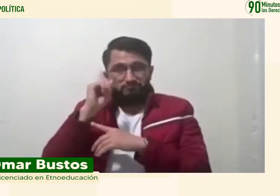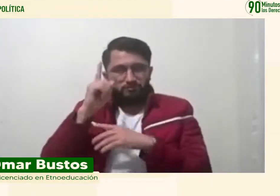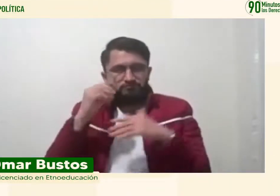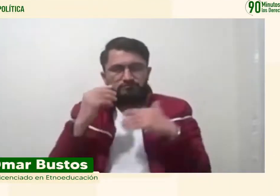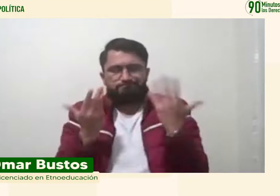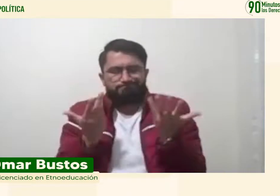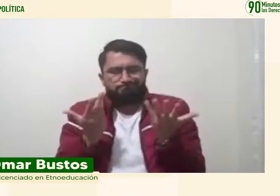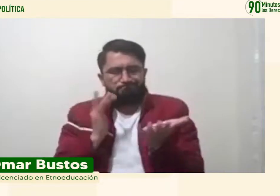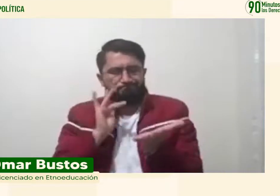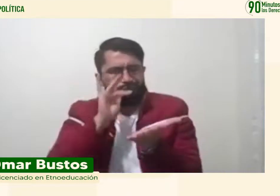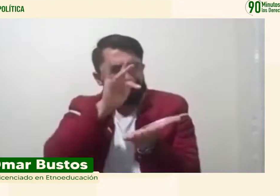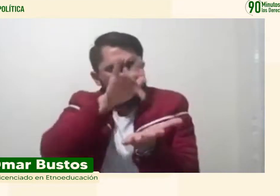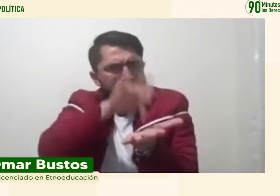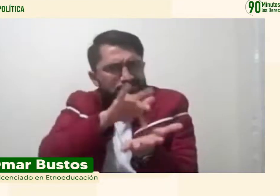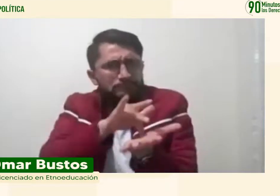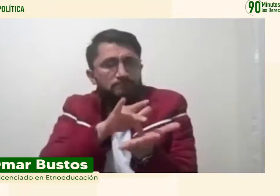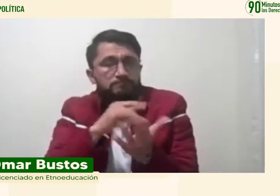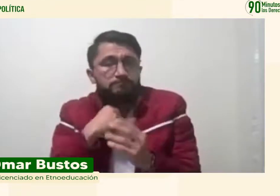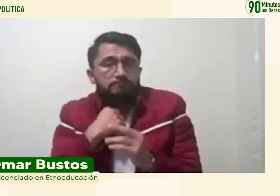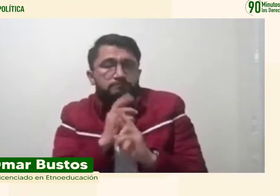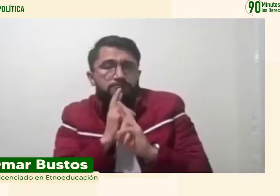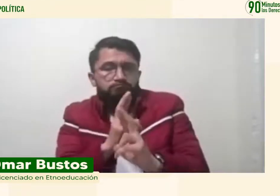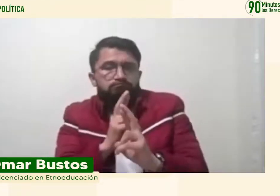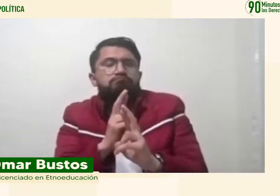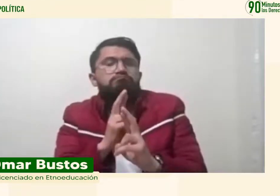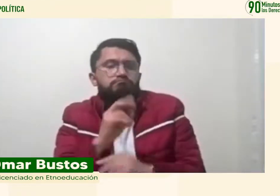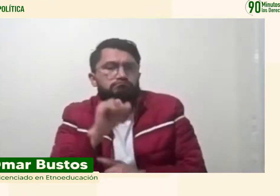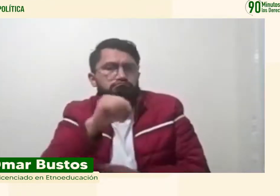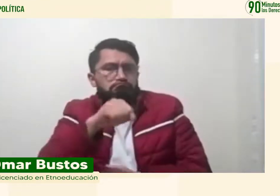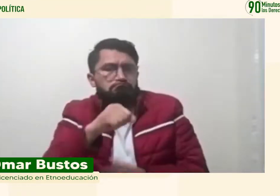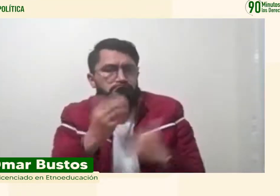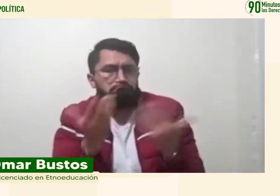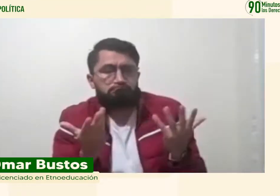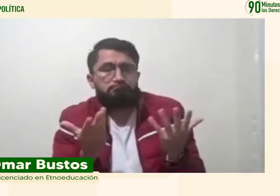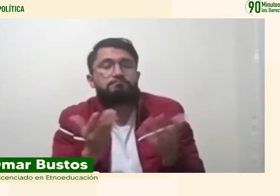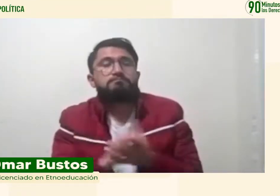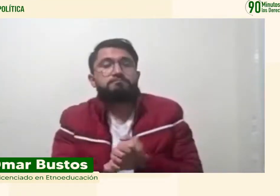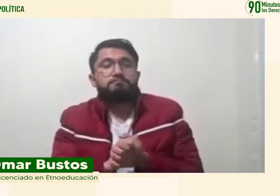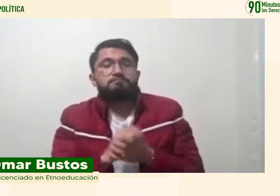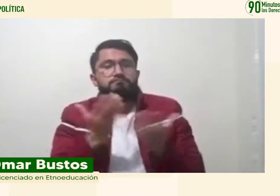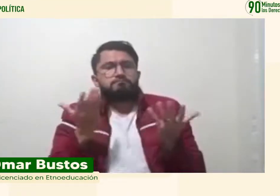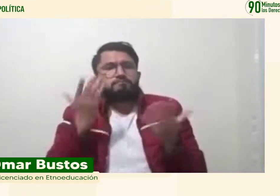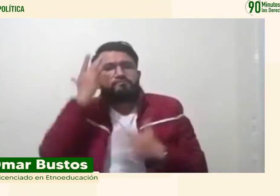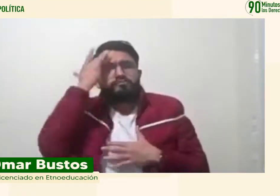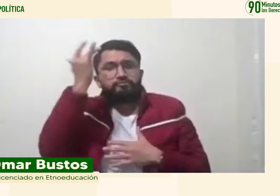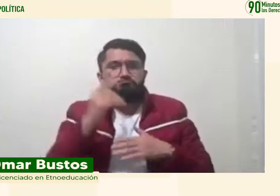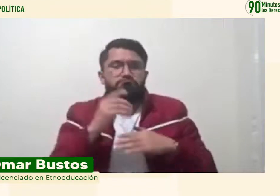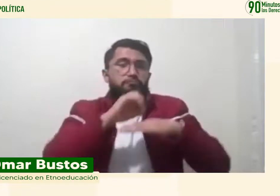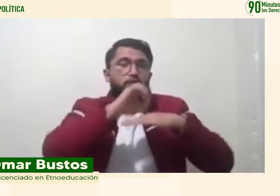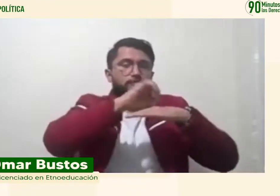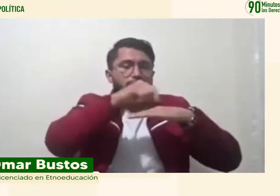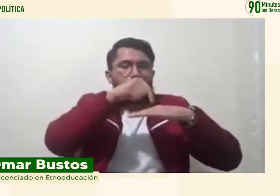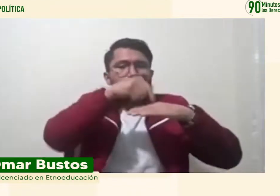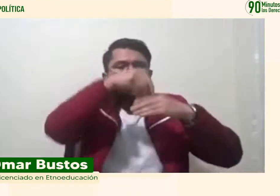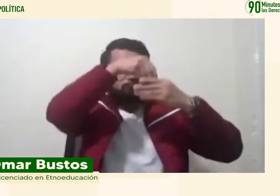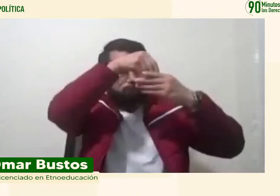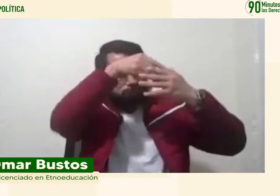están las organizaciones y su participación en polientes entonces mi respuesta es sí por qué